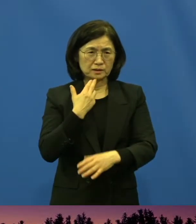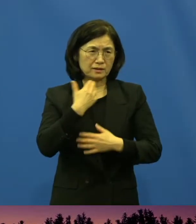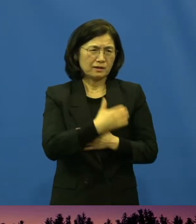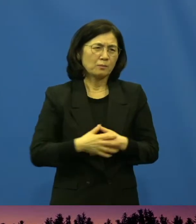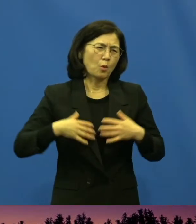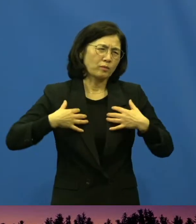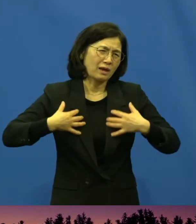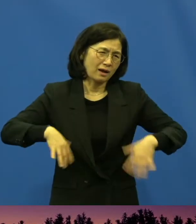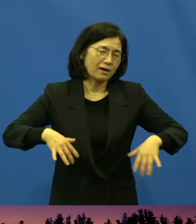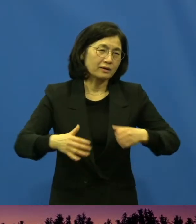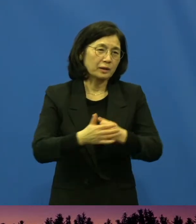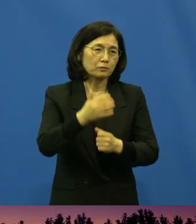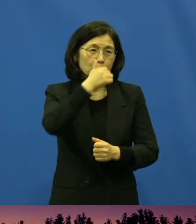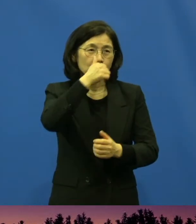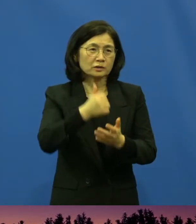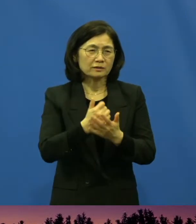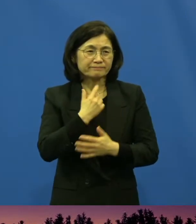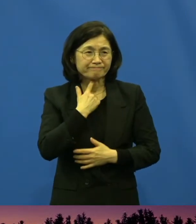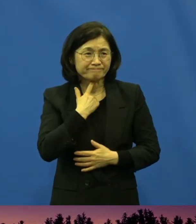자, 구분을 해야 될 게 있어요.